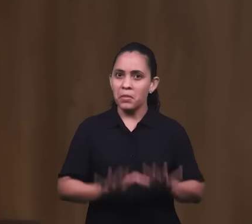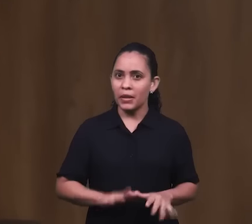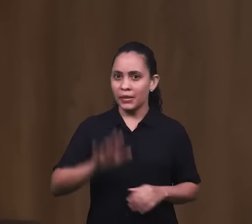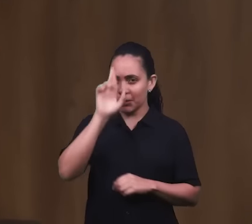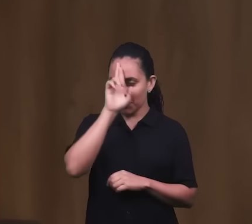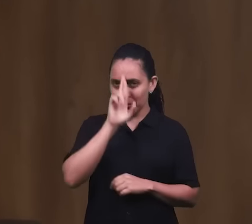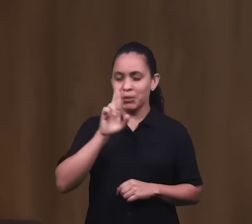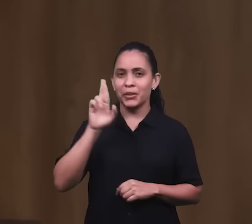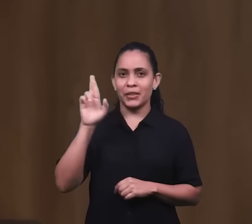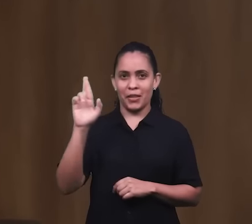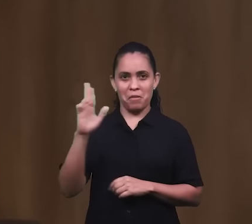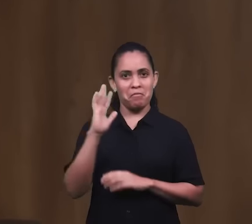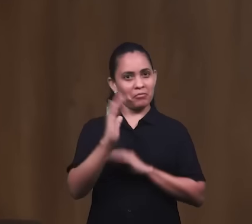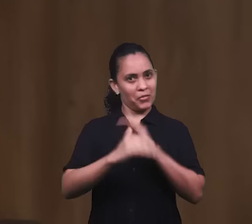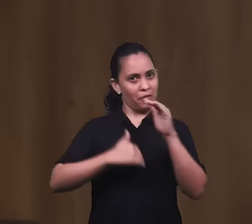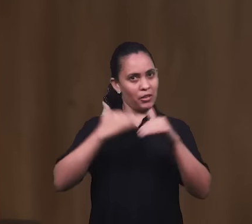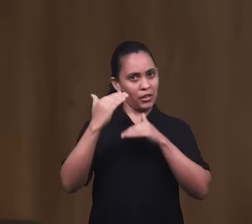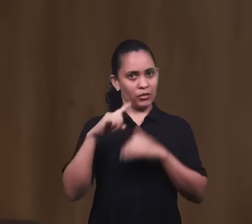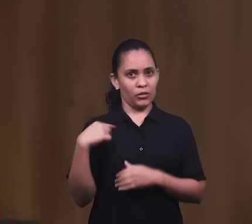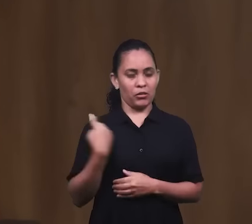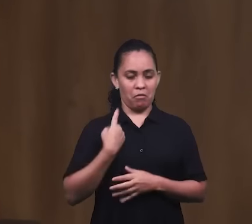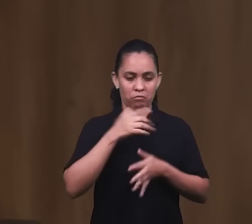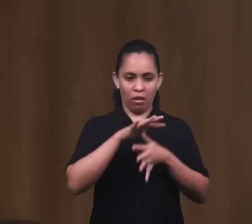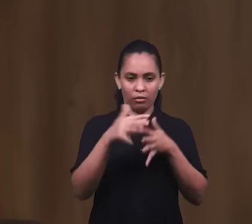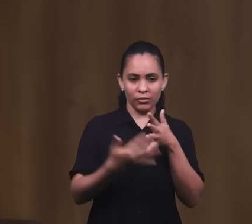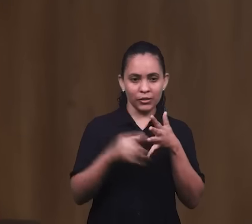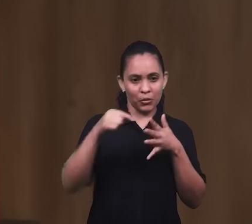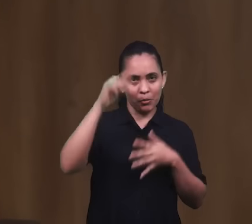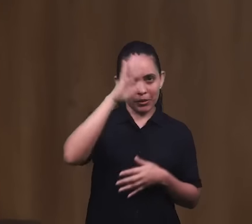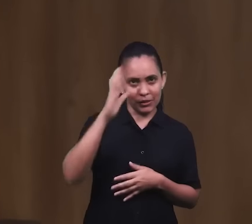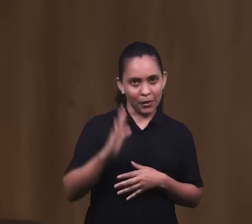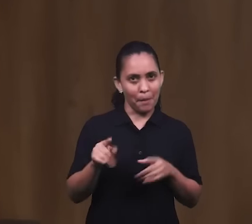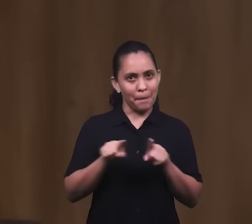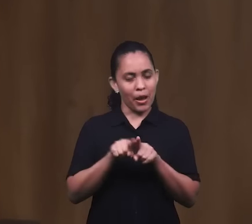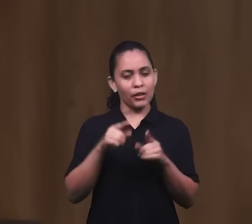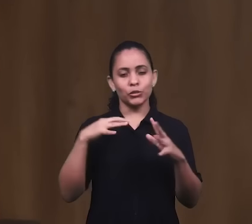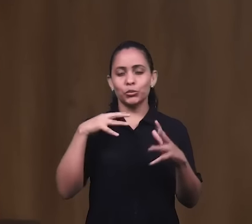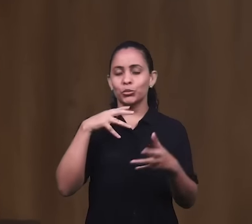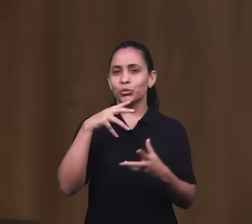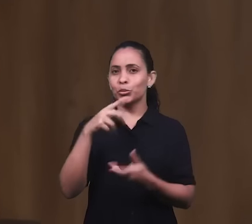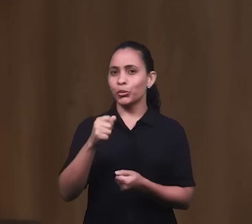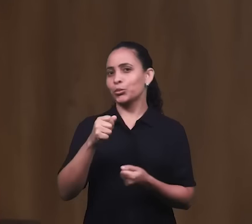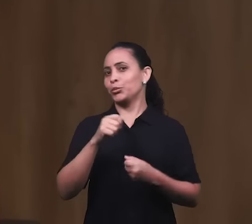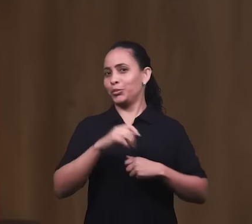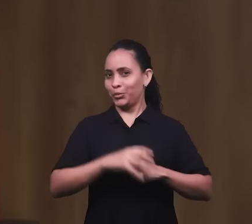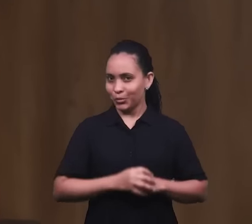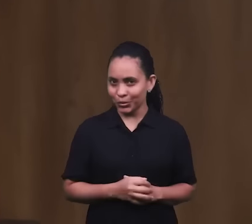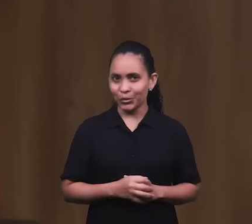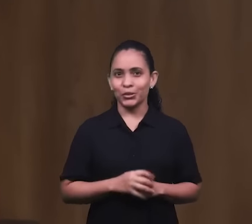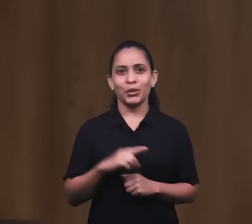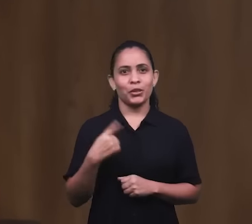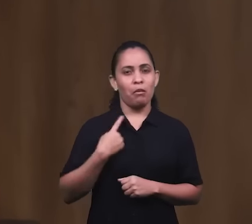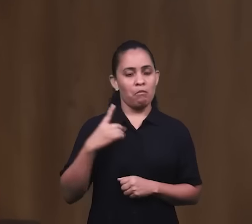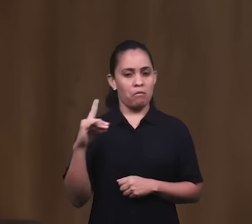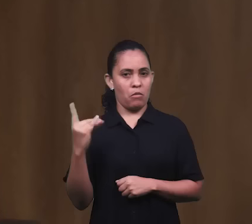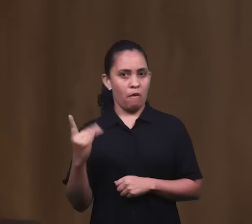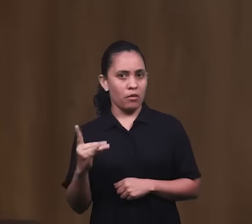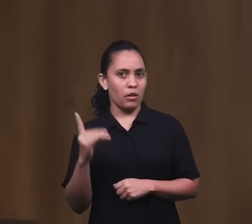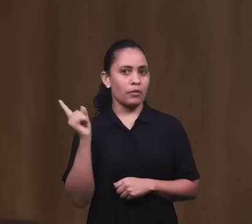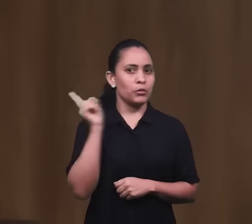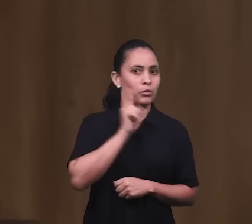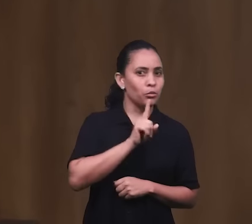nos edificam tanto, de ver os frutos do Senhor ali crescendo, não só com a língua de sinais aqui no Brasil, mas a língua de